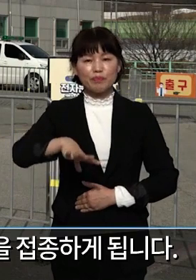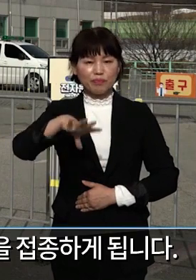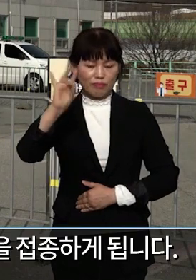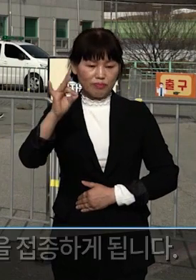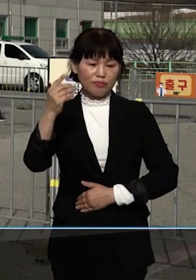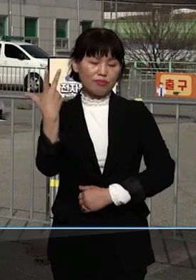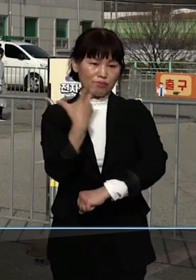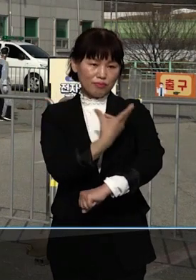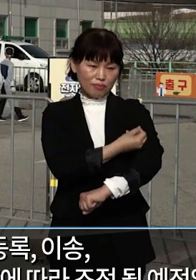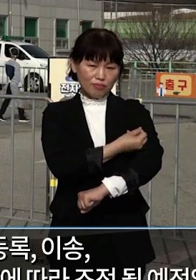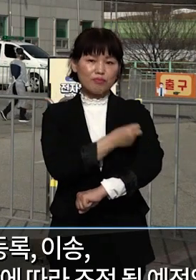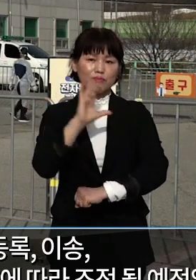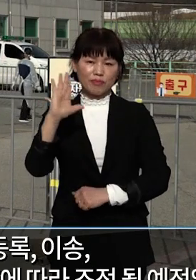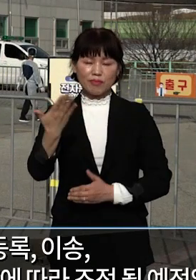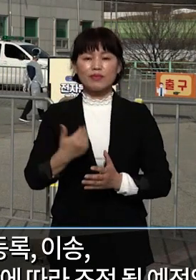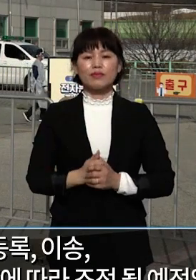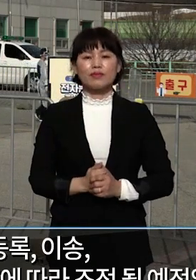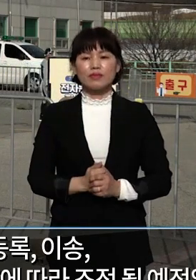접종하게 됩니다.